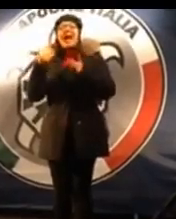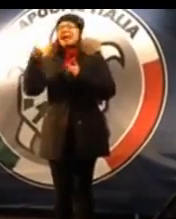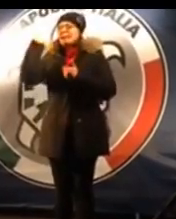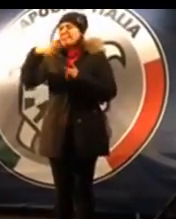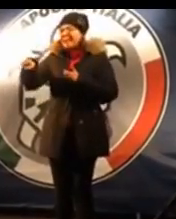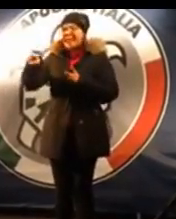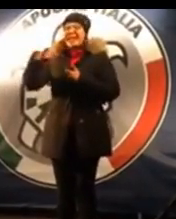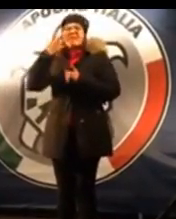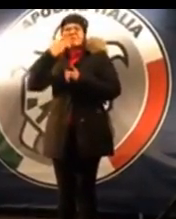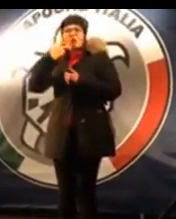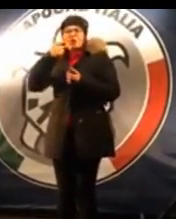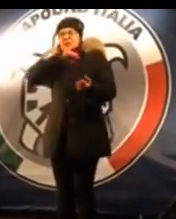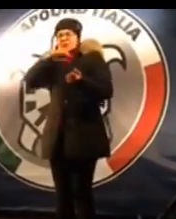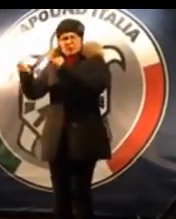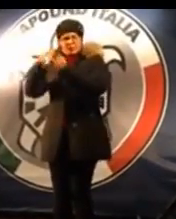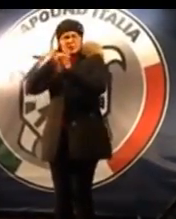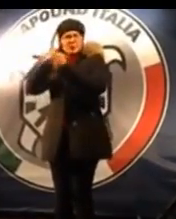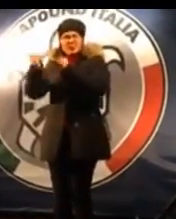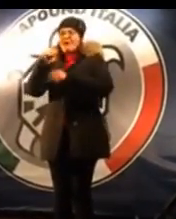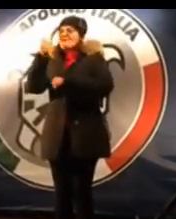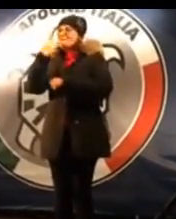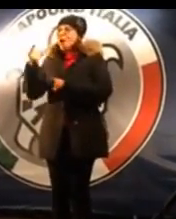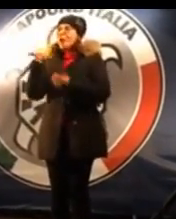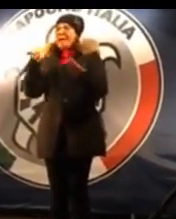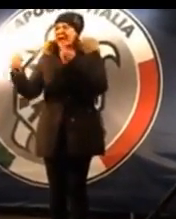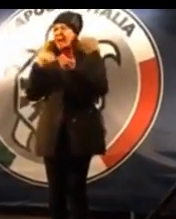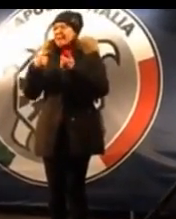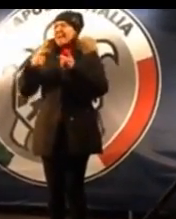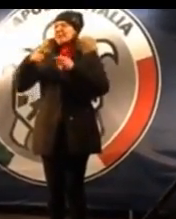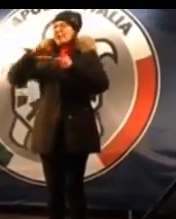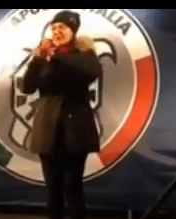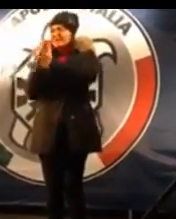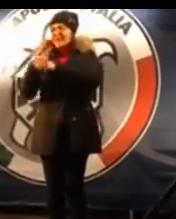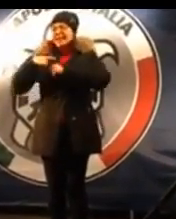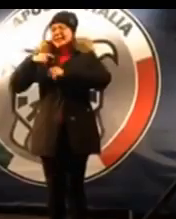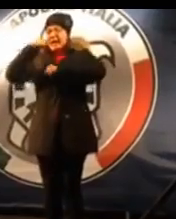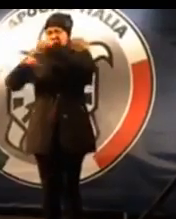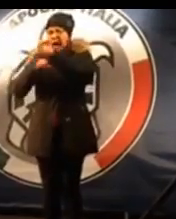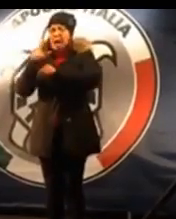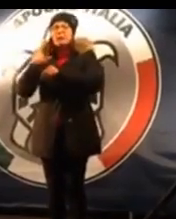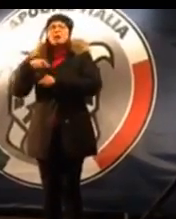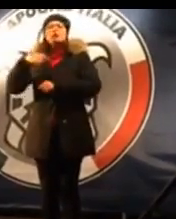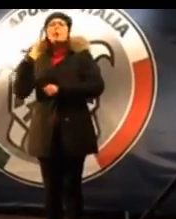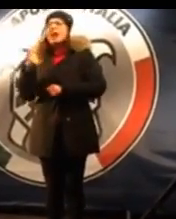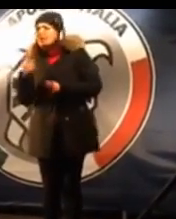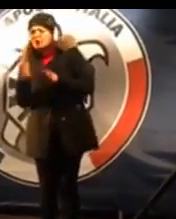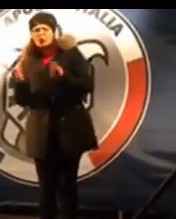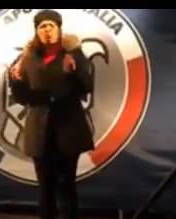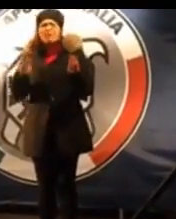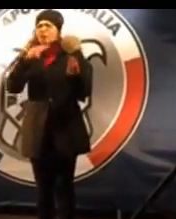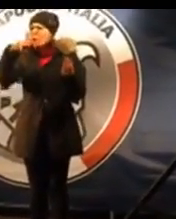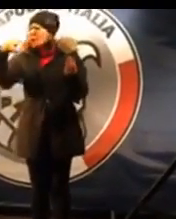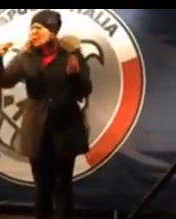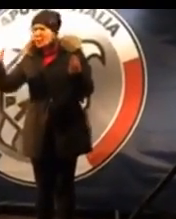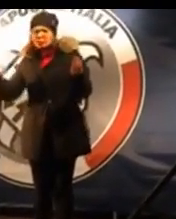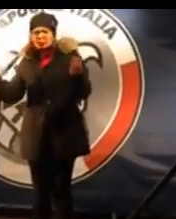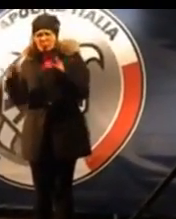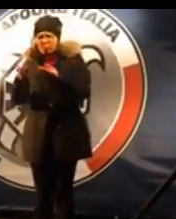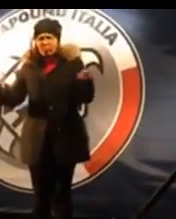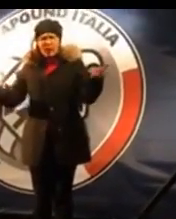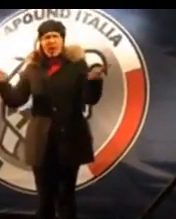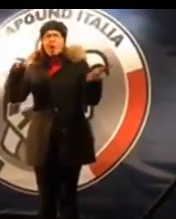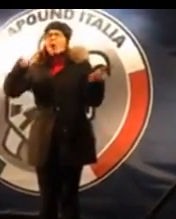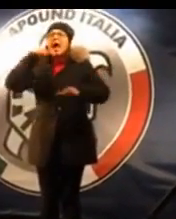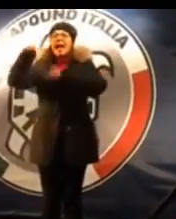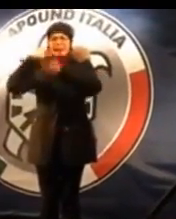poteva mai vedere, ad aprire il Parlamento come una scatoletta di tonno, e dopo tanti anni non ne ricordiamo più i nomi. Hanno cambiato idea su tutto, hanno cambiato